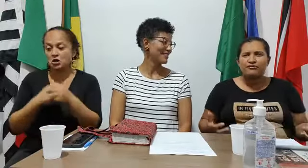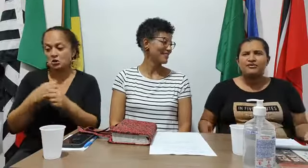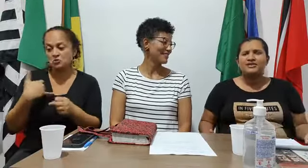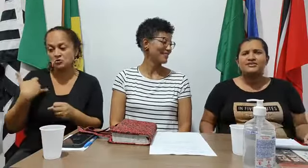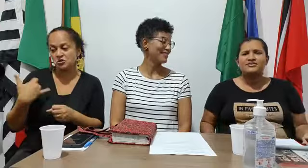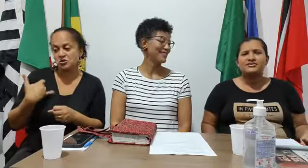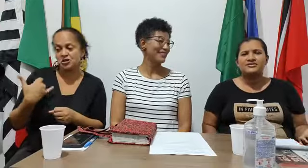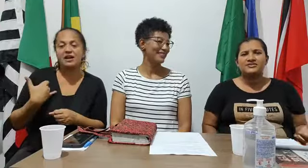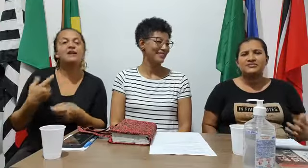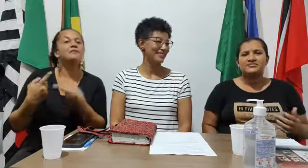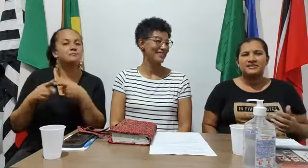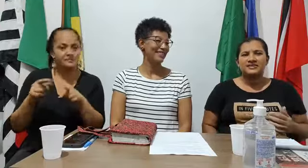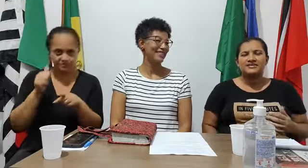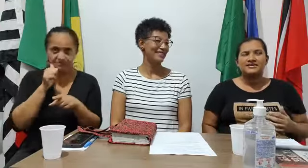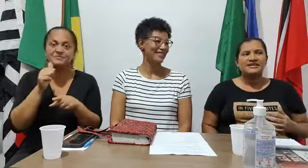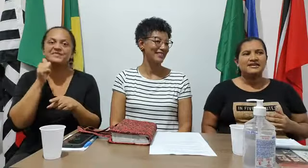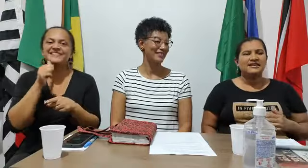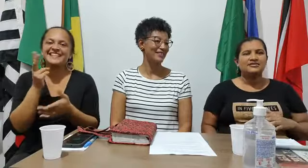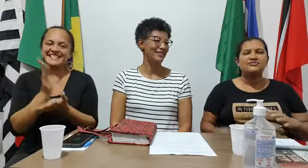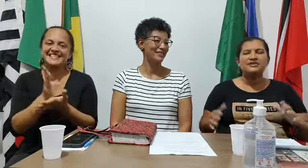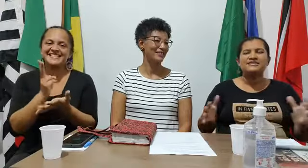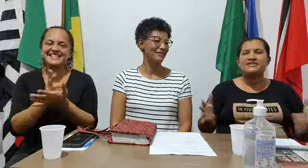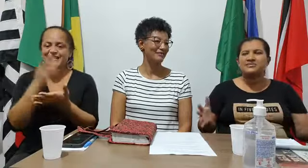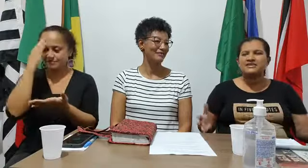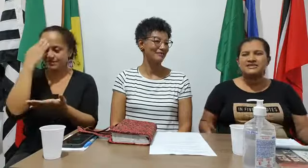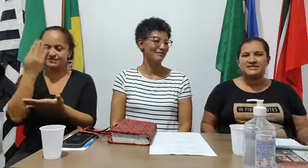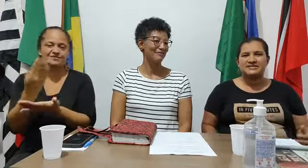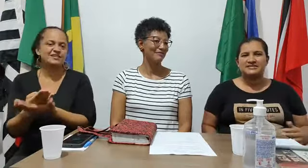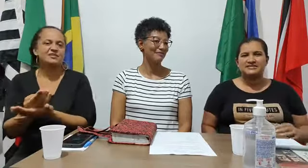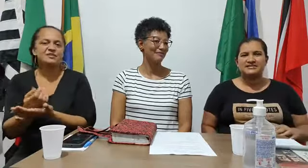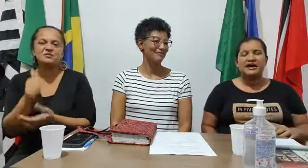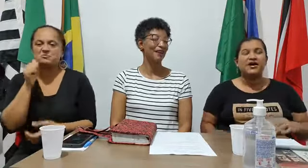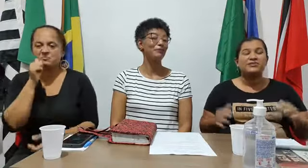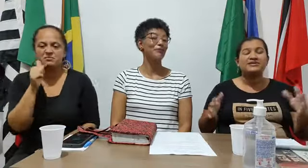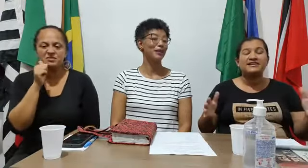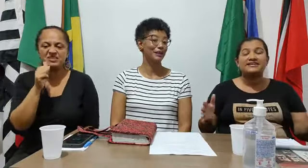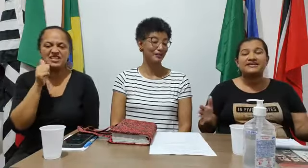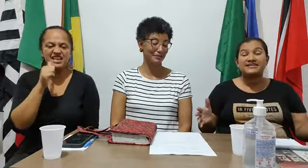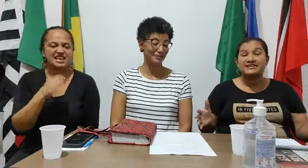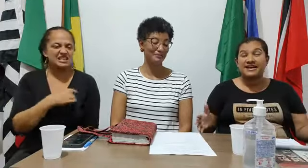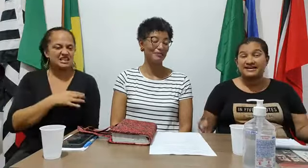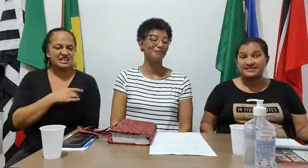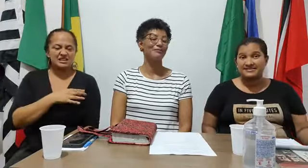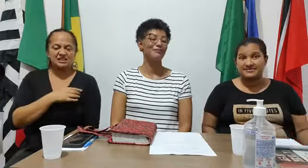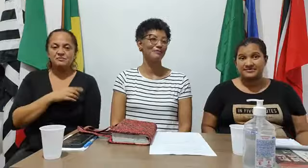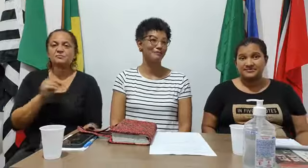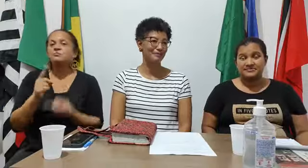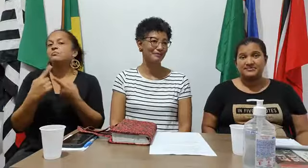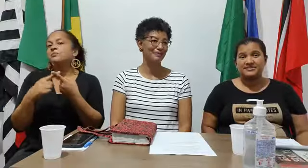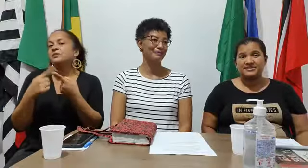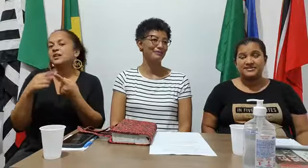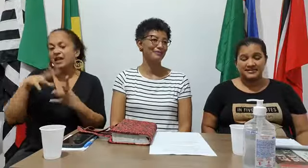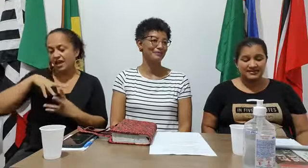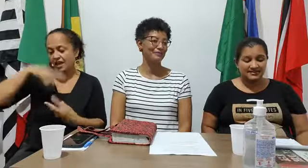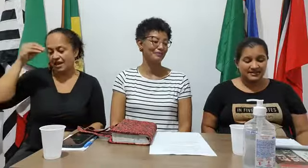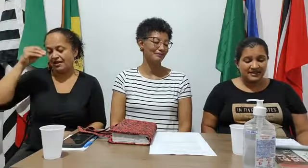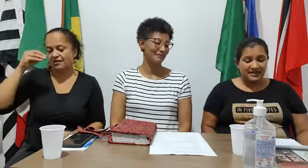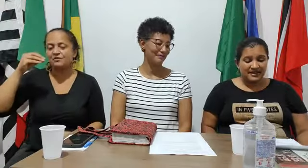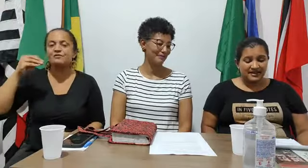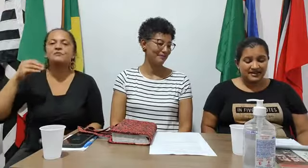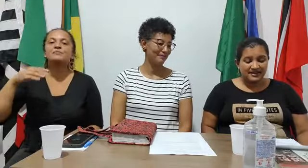ela é confiante, né? Ela não fica estremecida. A alma dela está tratada,